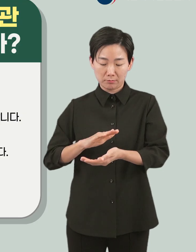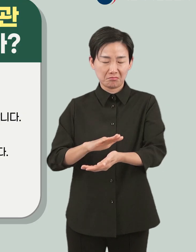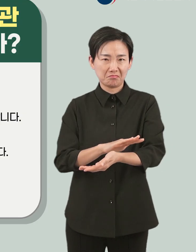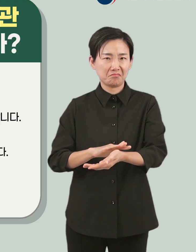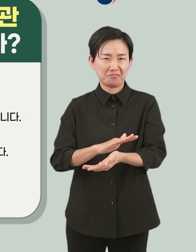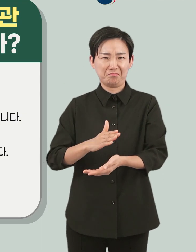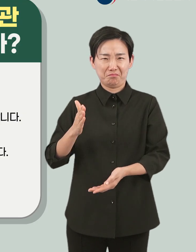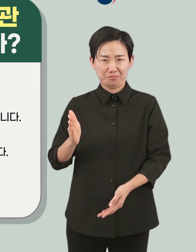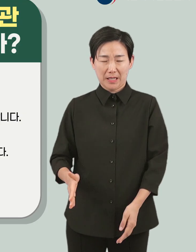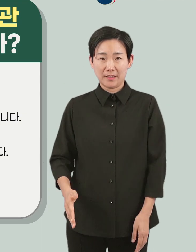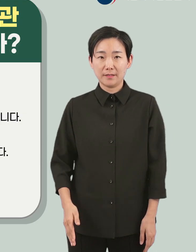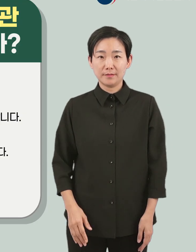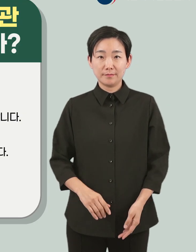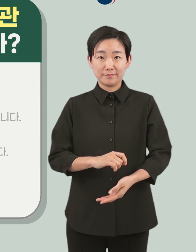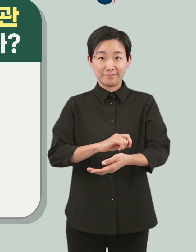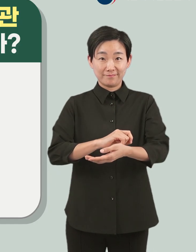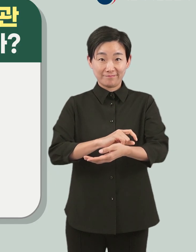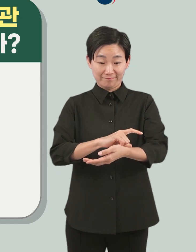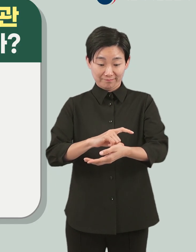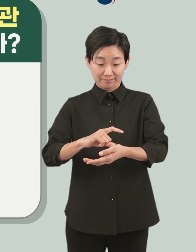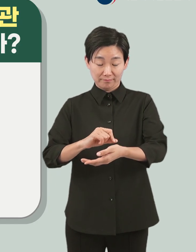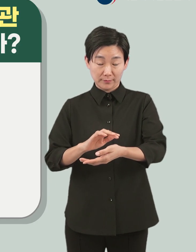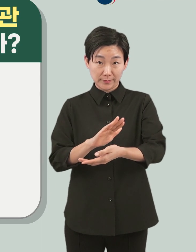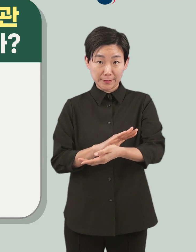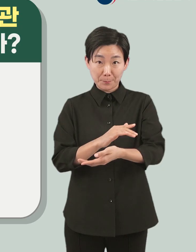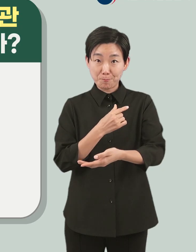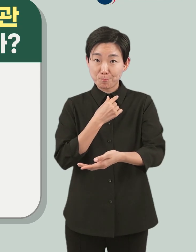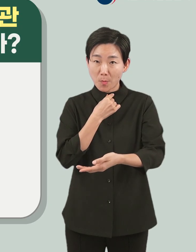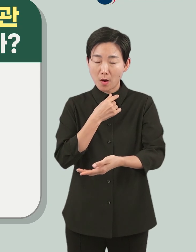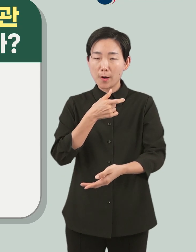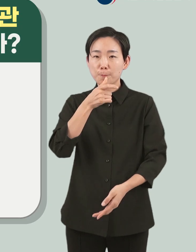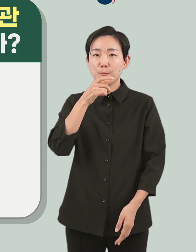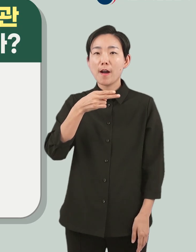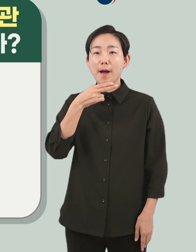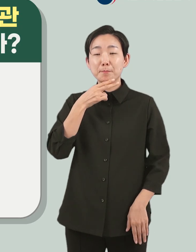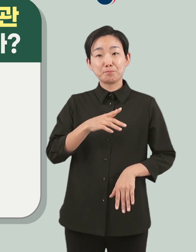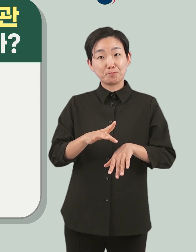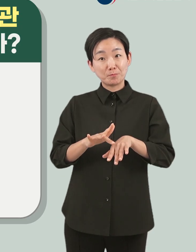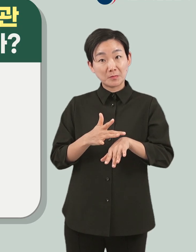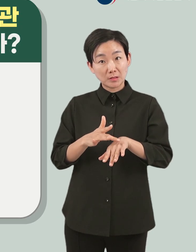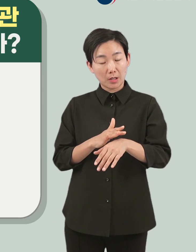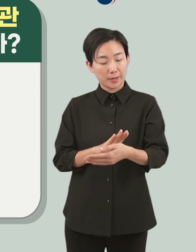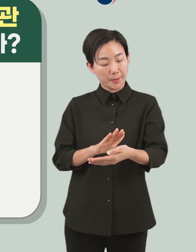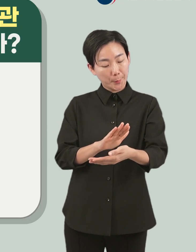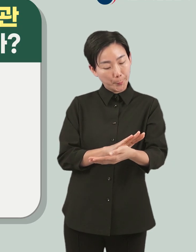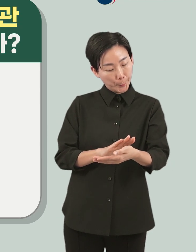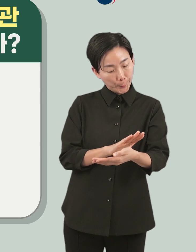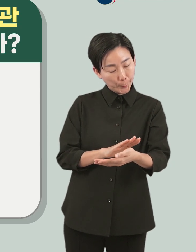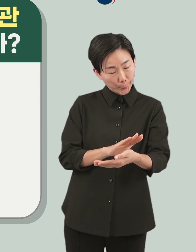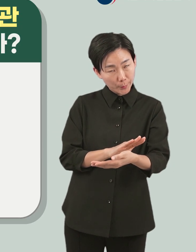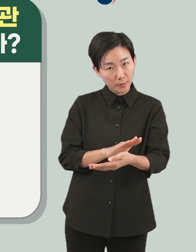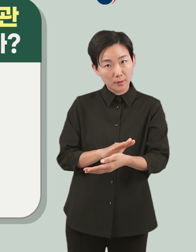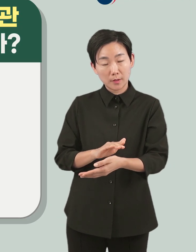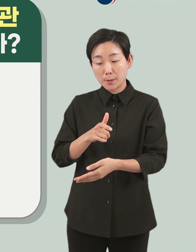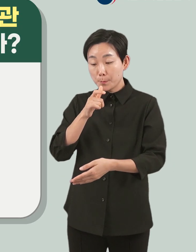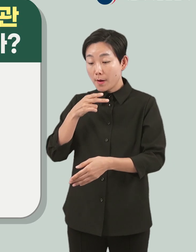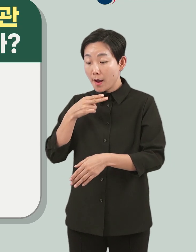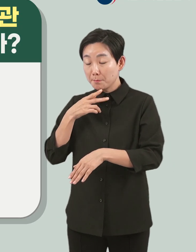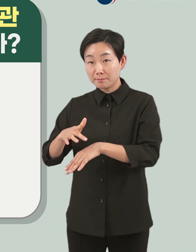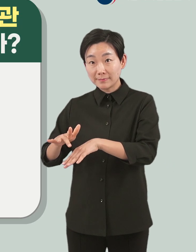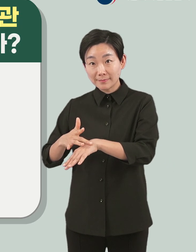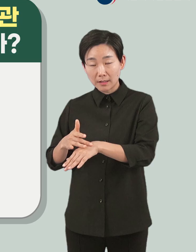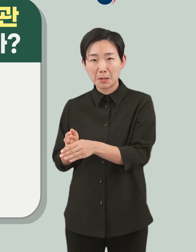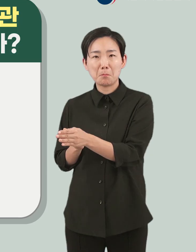합니다. 본체와 커프는 부드럽고 마른 천으로 닦거나 바른 천에 중성 비누를 묻혀 닦은 뒤 다시